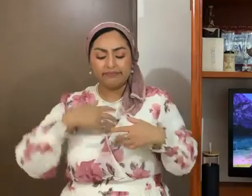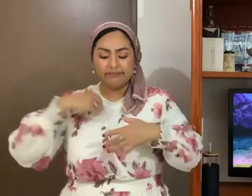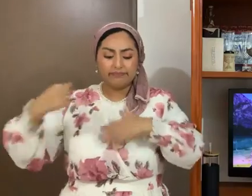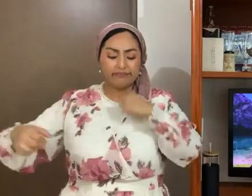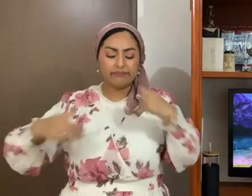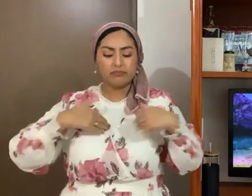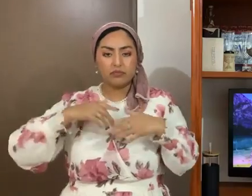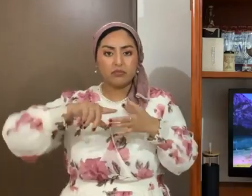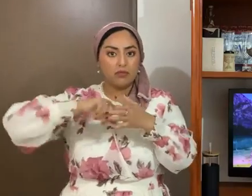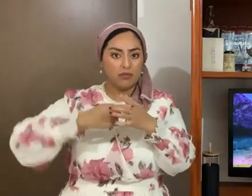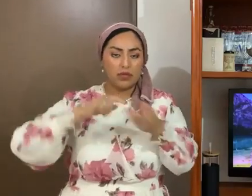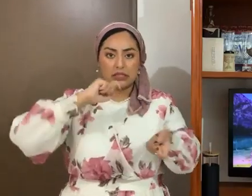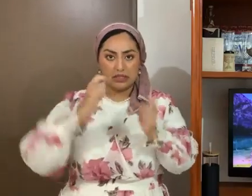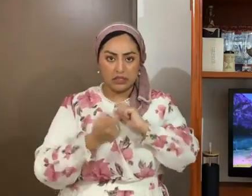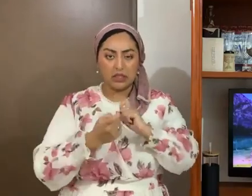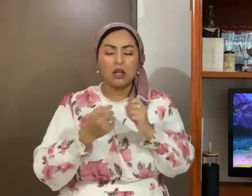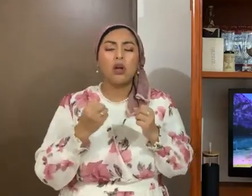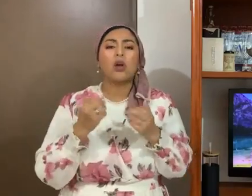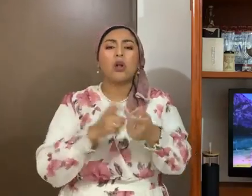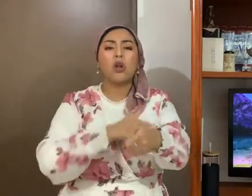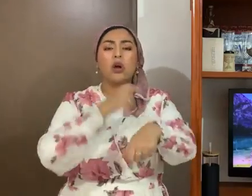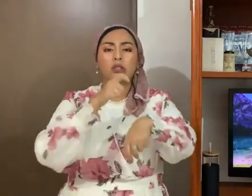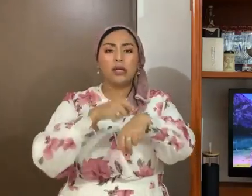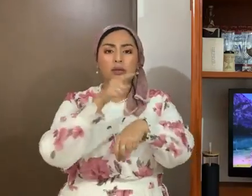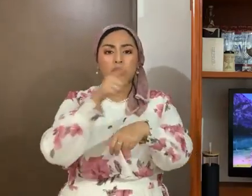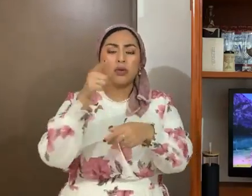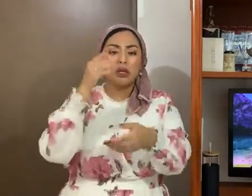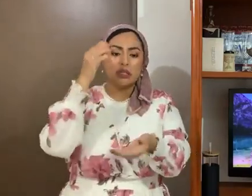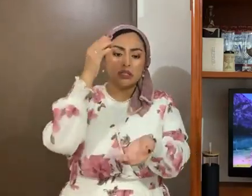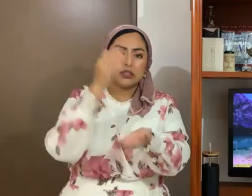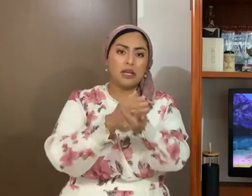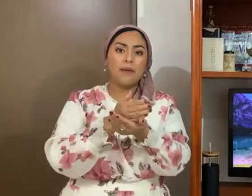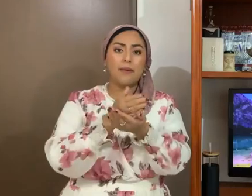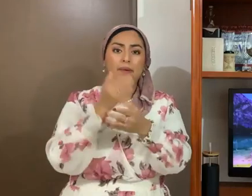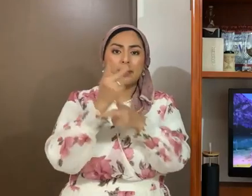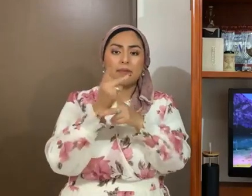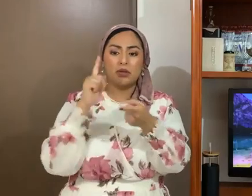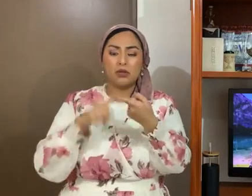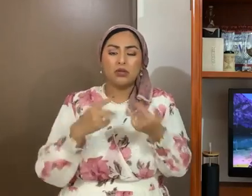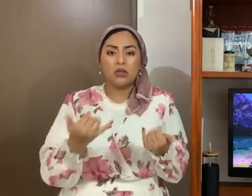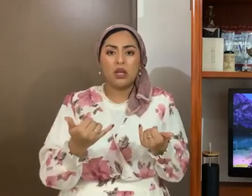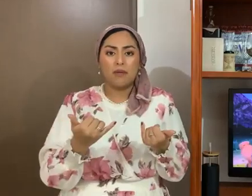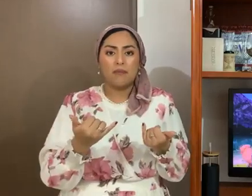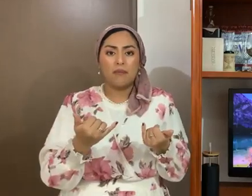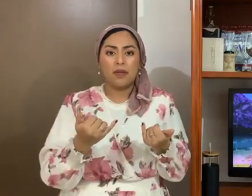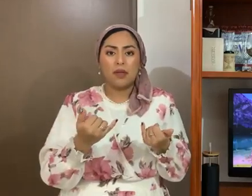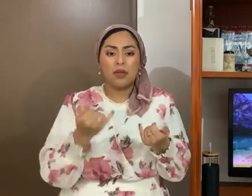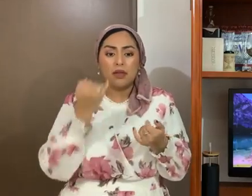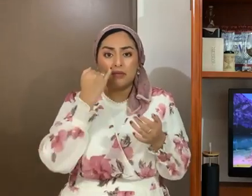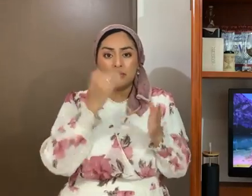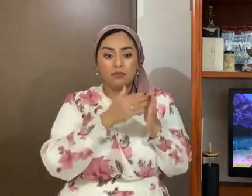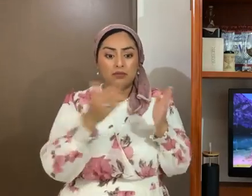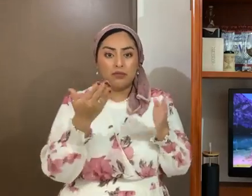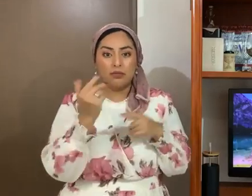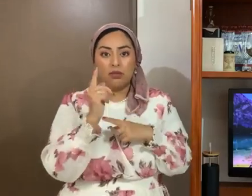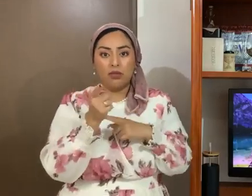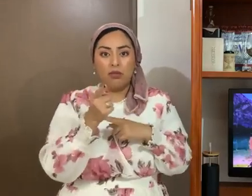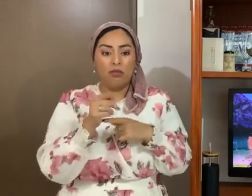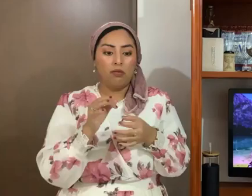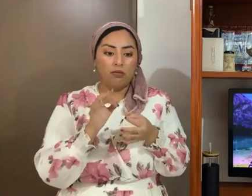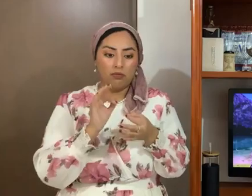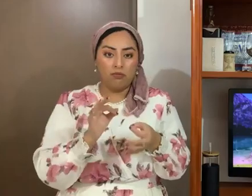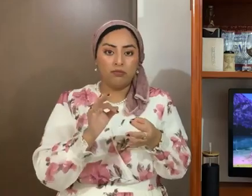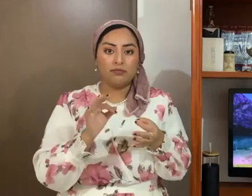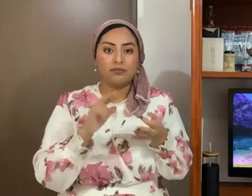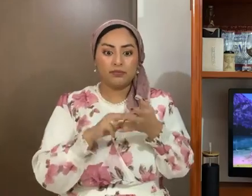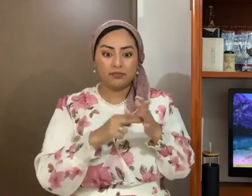cambiar. ¿Cuánto tiempo ha pasado de que dejaste de cumplir cosas hasta el día de hoy? Si han pasado 15 minutos, perfecto. Eso